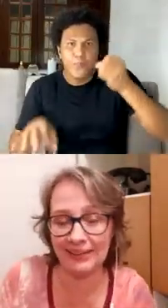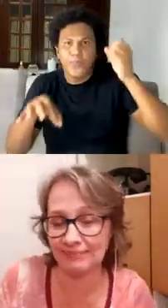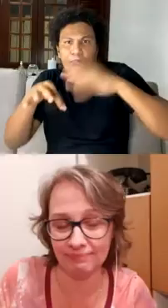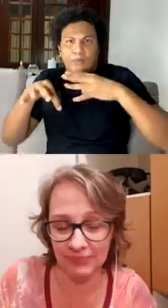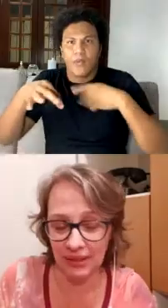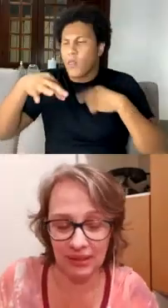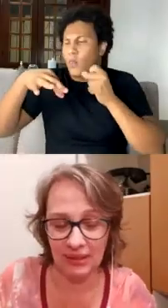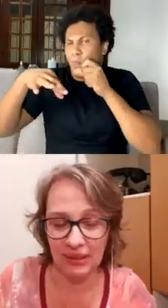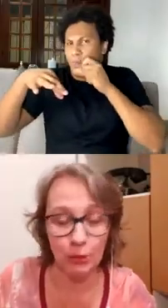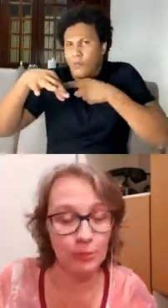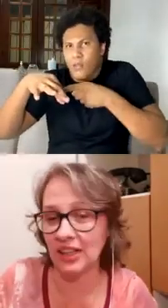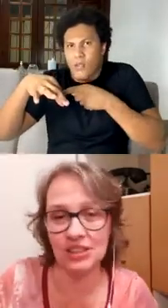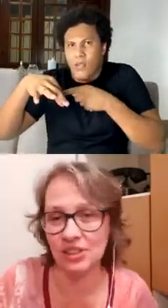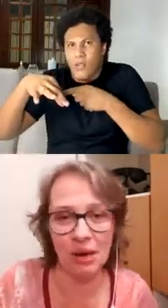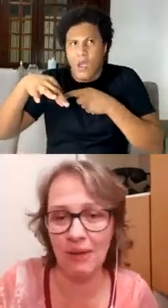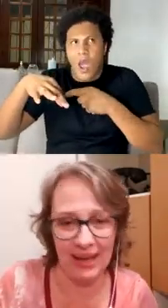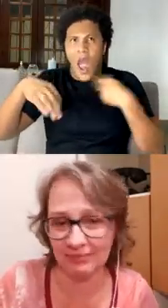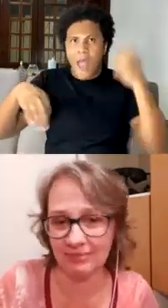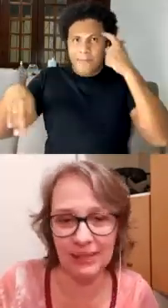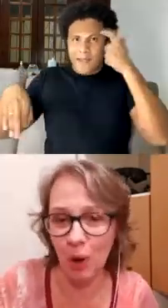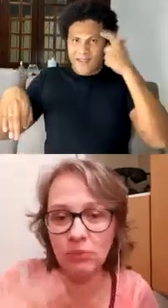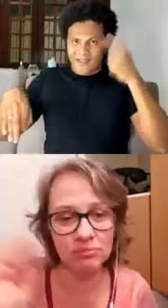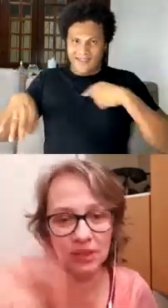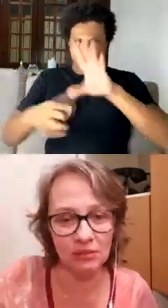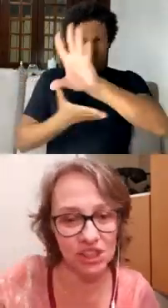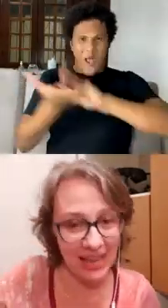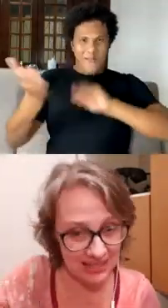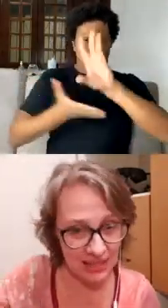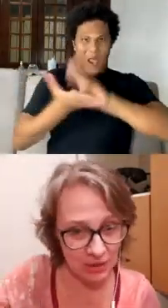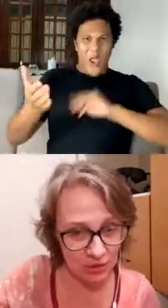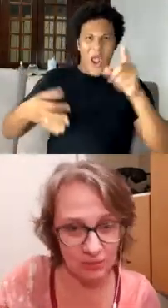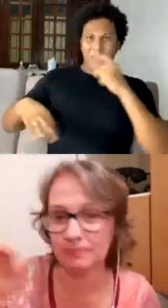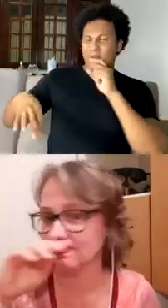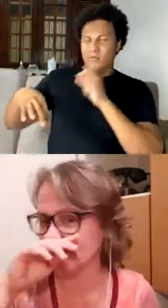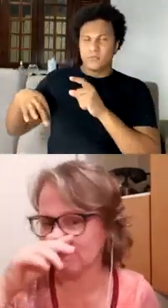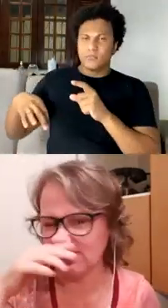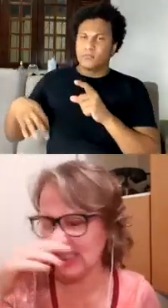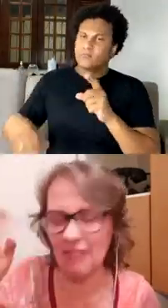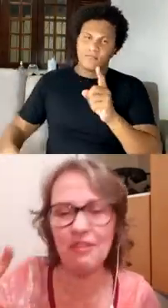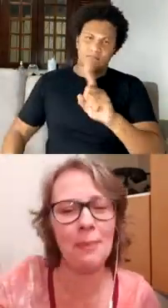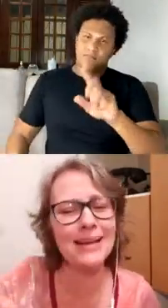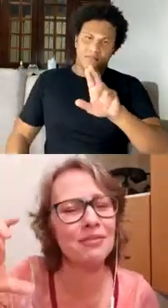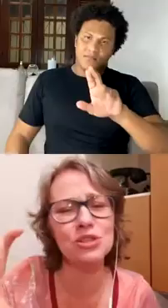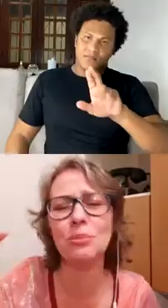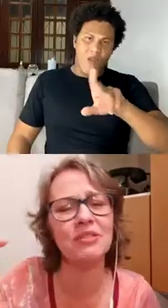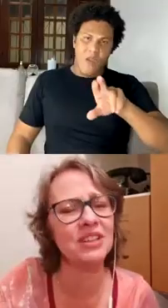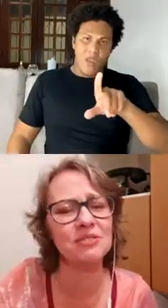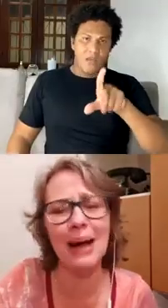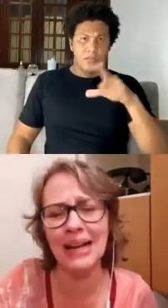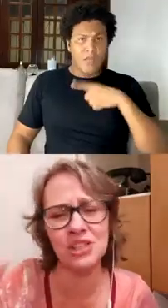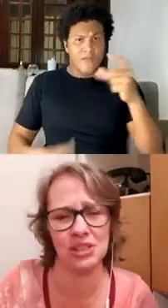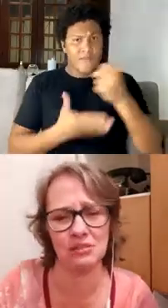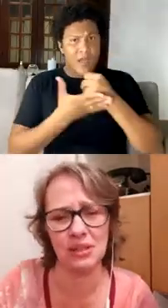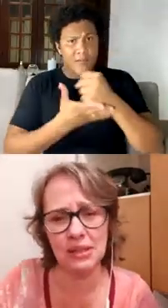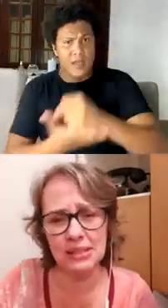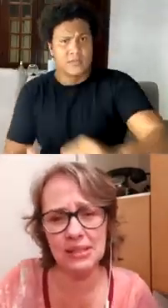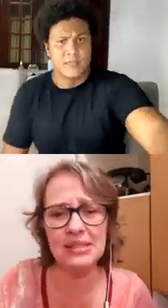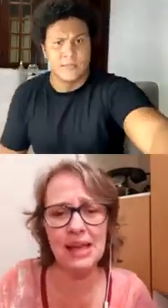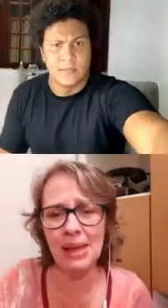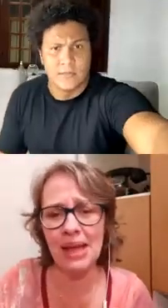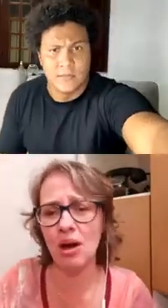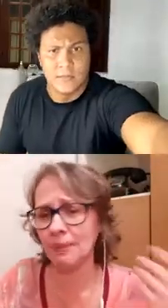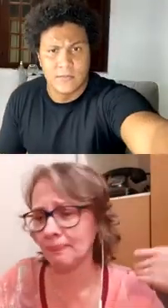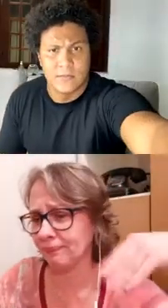é lubrificante. Não é. Tá bom? Então esquece isso. Na farmácia vende lubrificante baratinho. Se